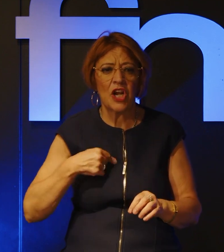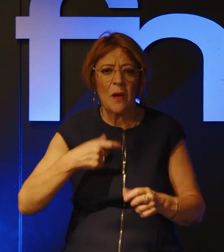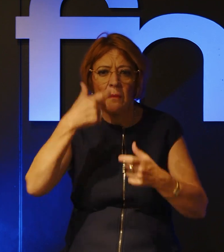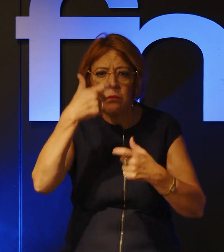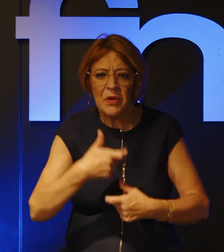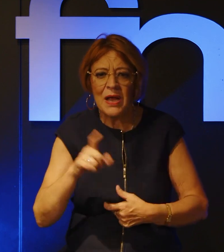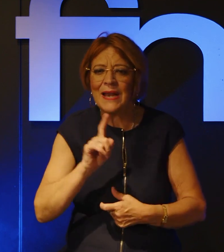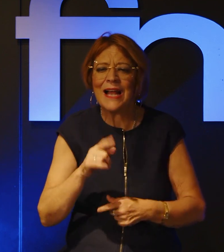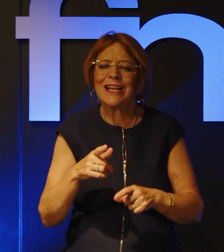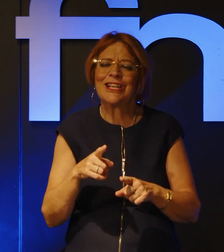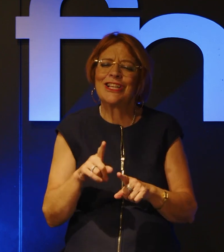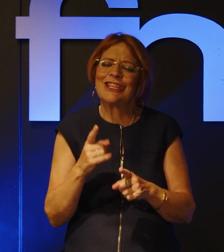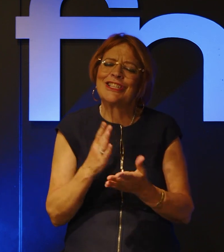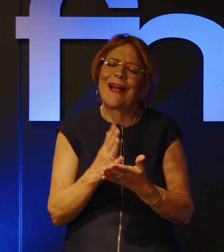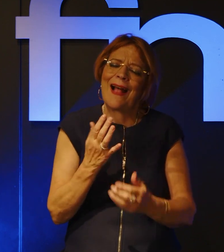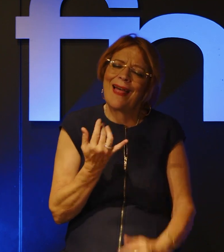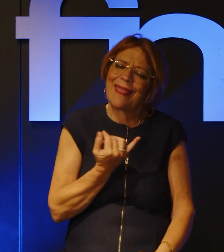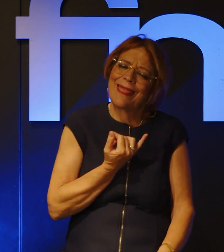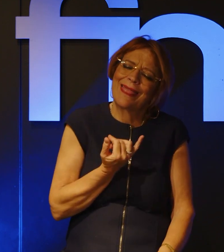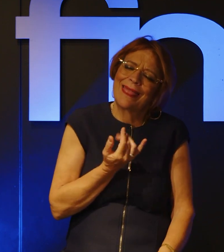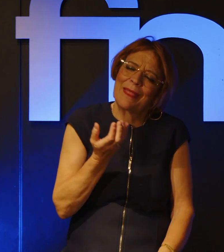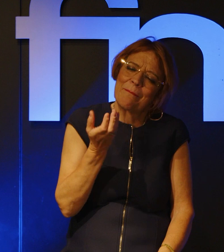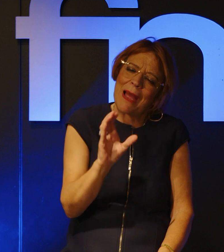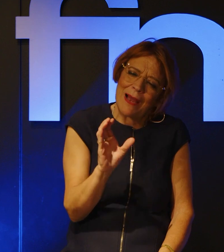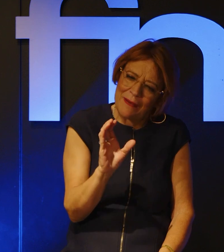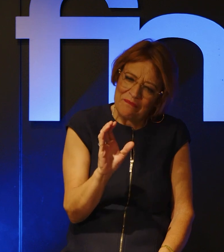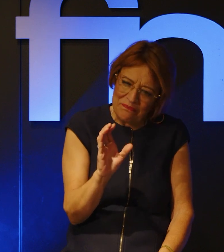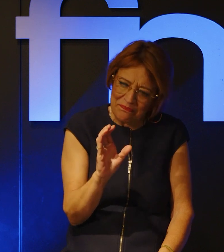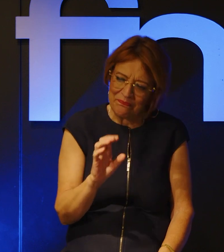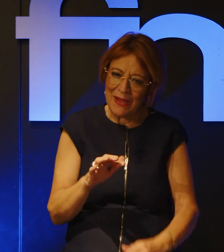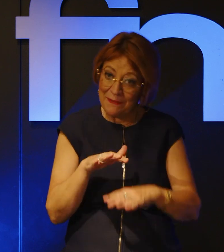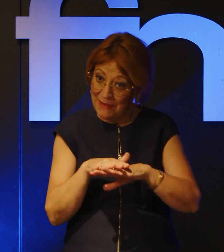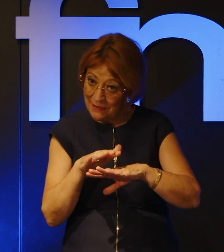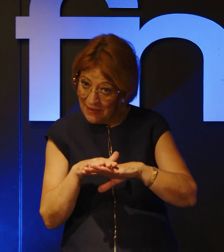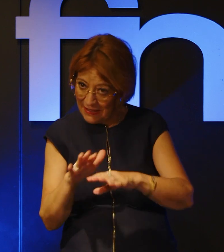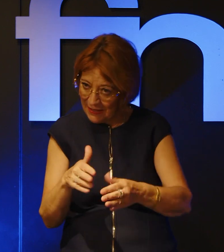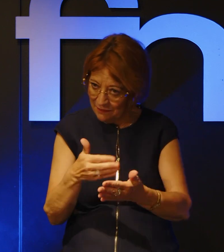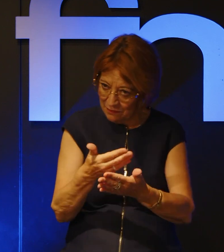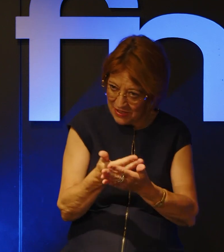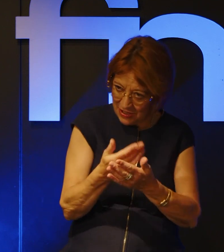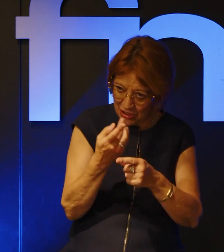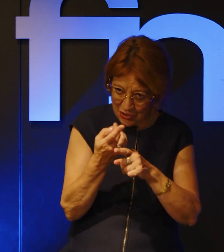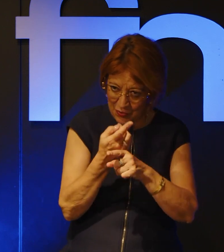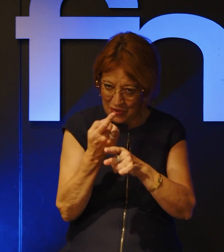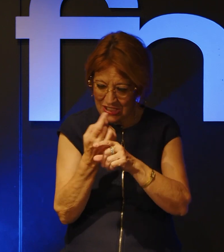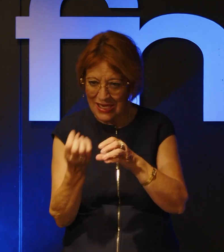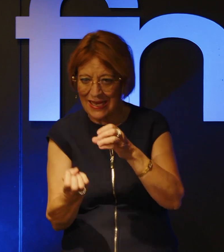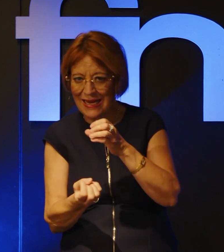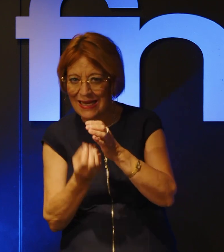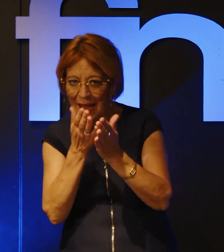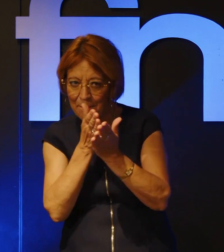é apenas uma representação Então se o algoritmo consegue apresentar coisas e criar